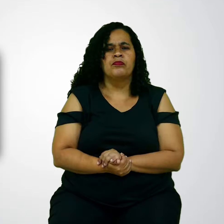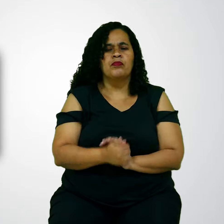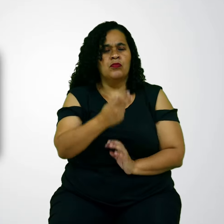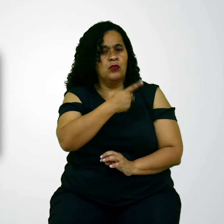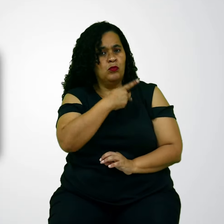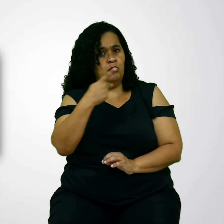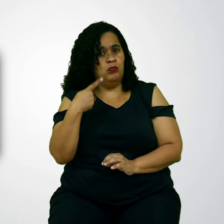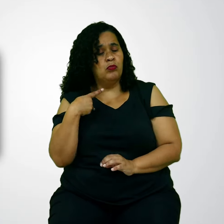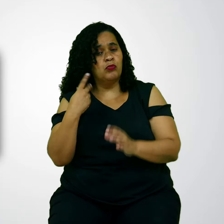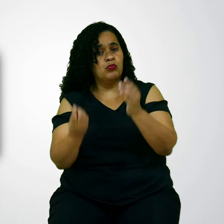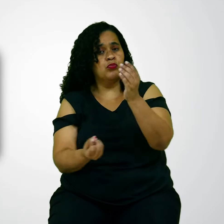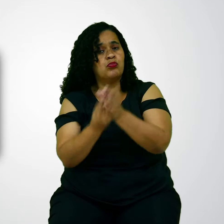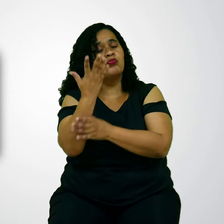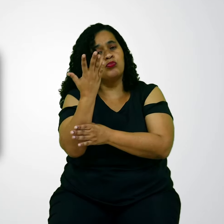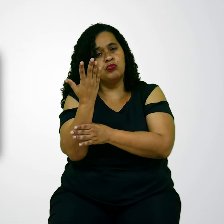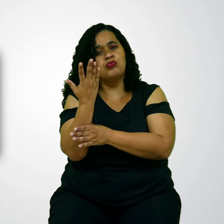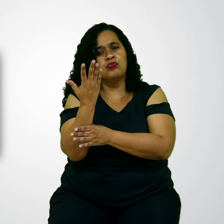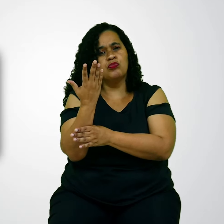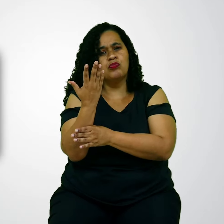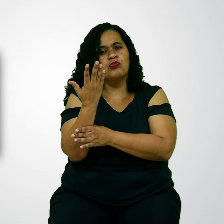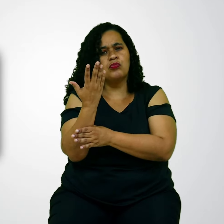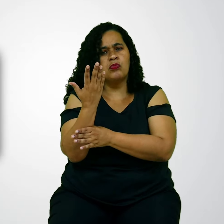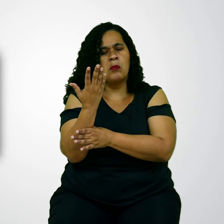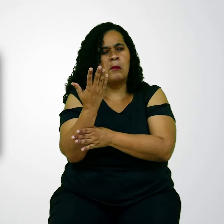foi por conta de uma questão doutrinária.